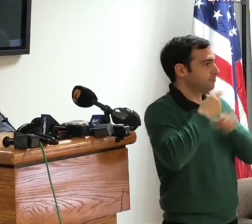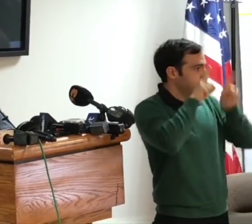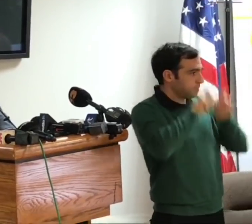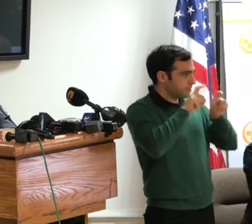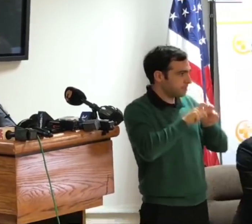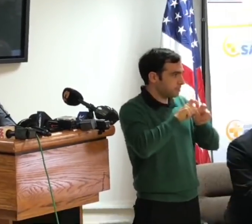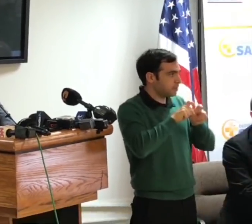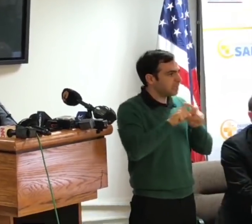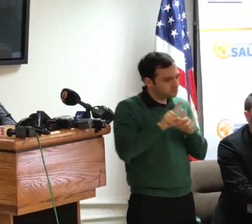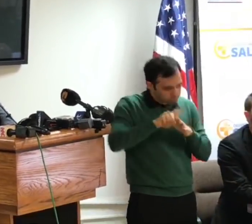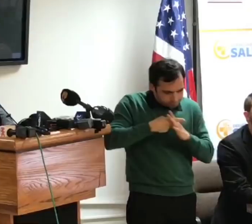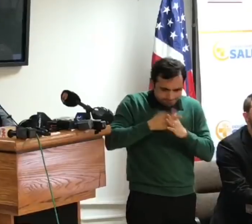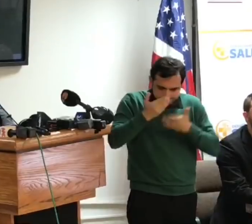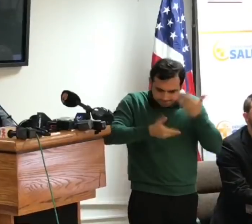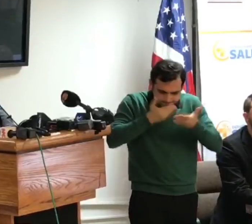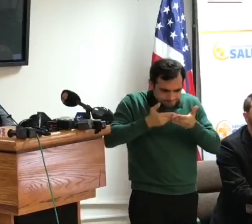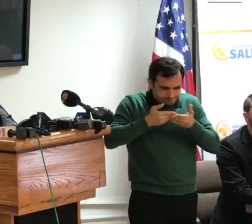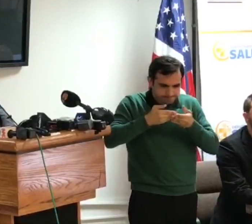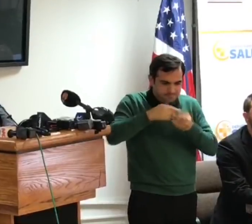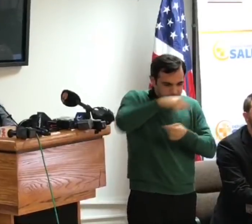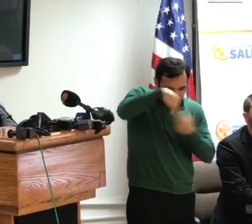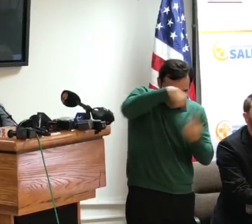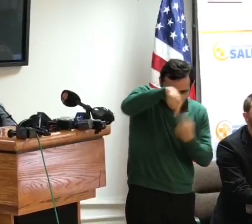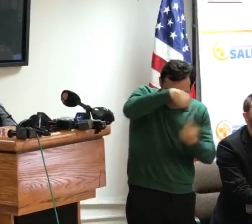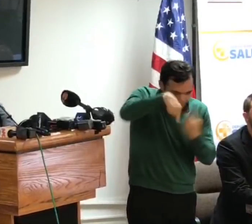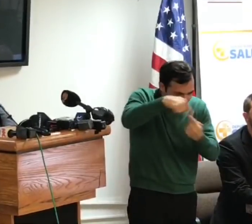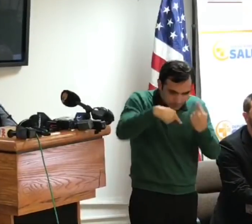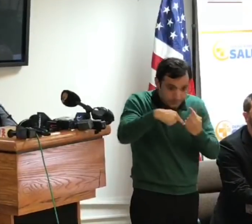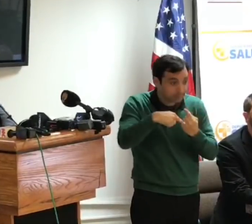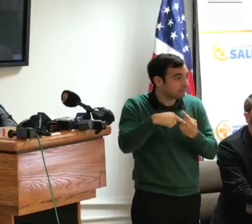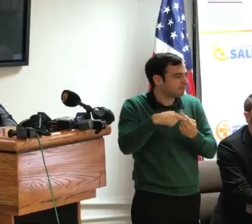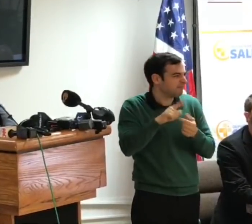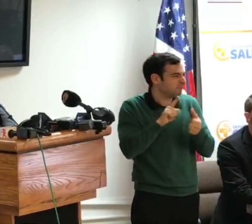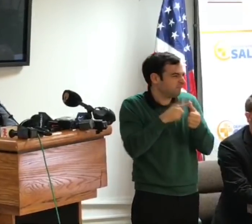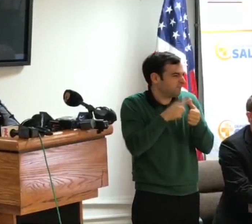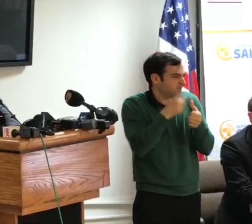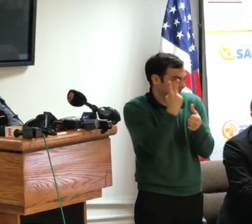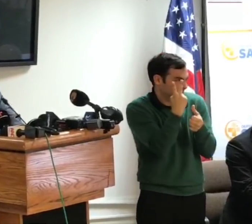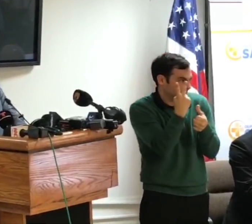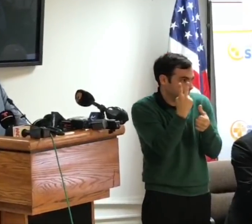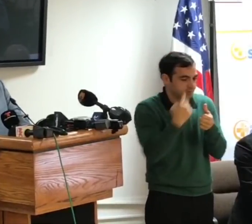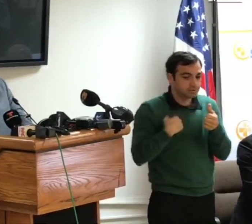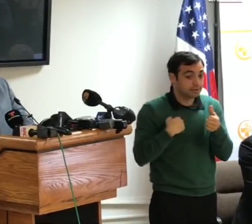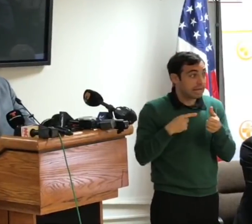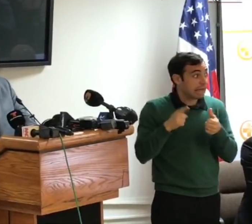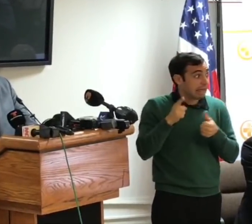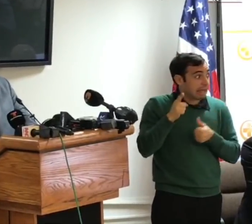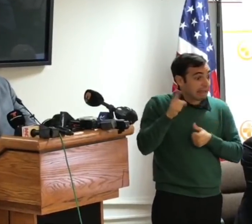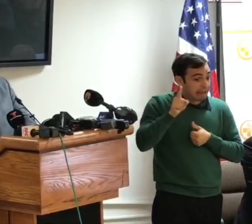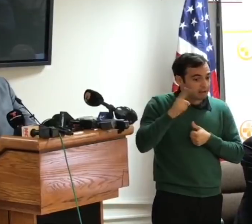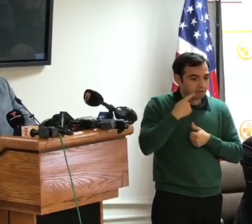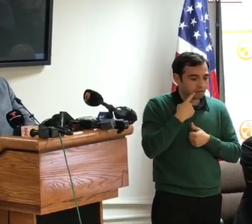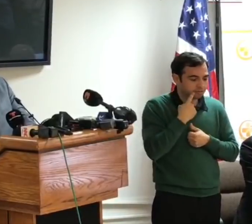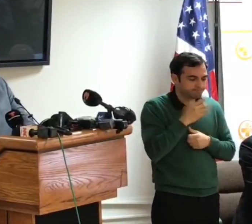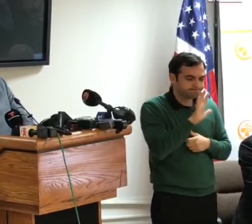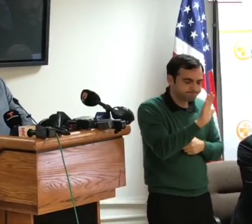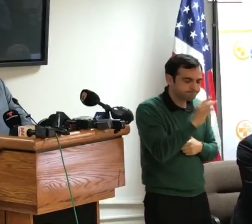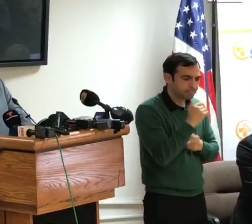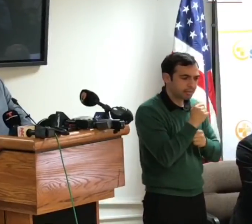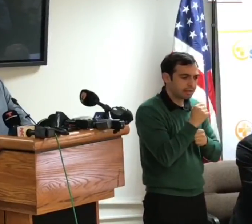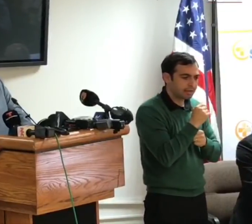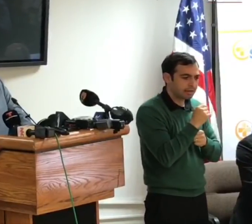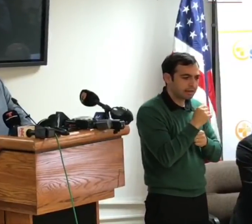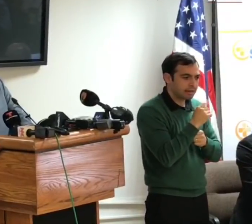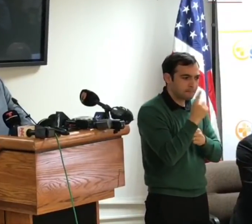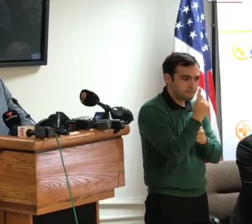empezaron a procesar las primeras 2. Ellos dijeron que, pues, si contamos martes